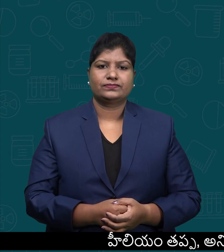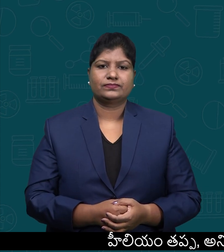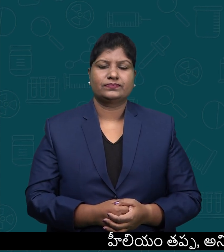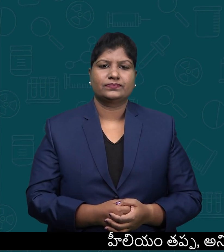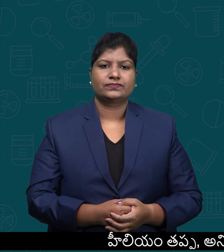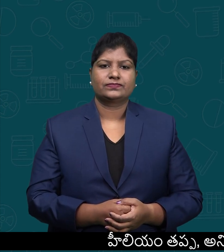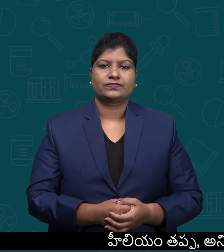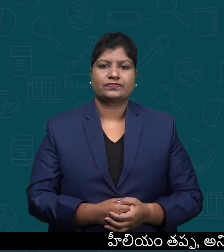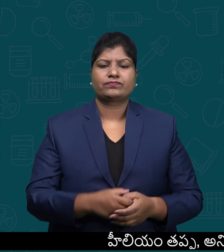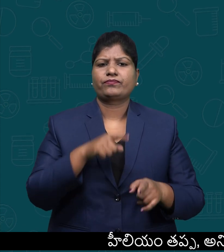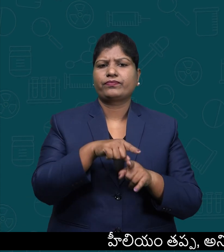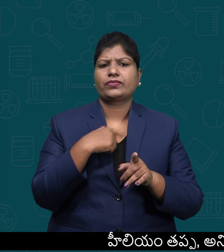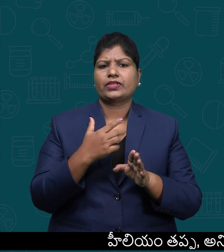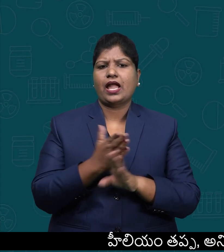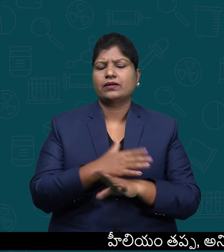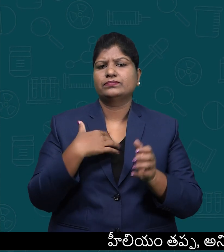హీలియం తప్ప అన్ని ఇతర నోబుల్